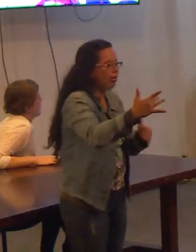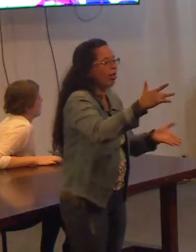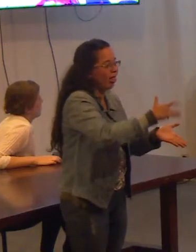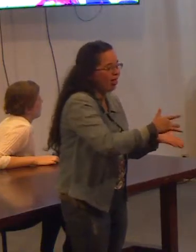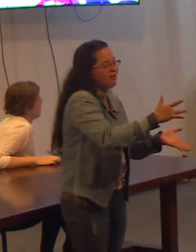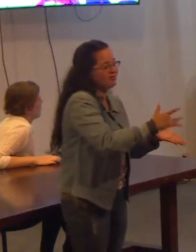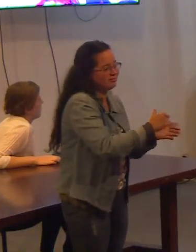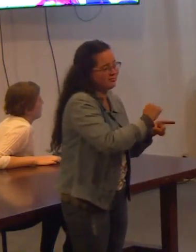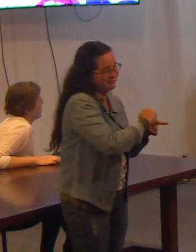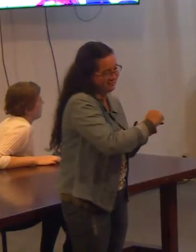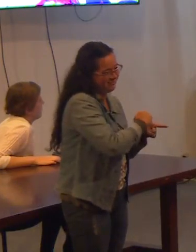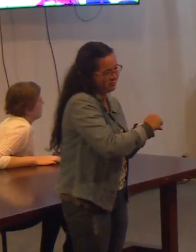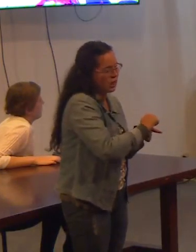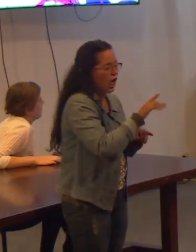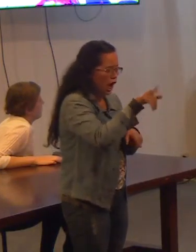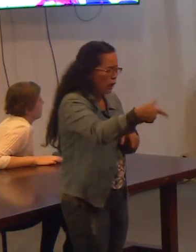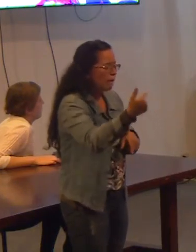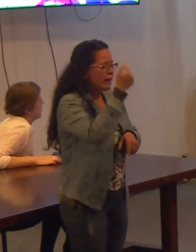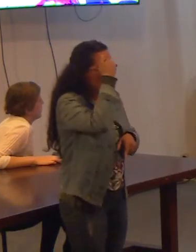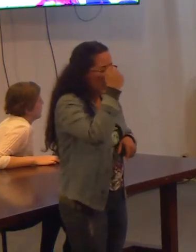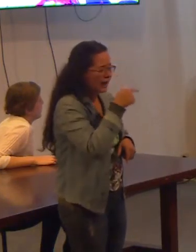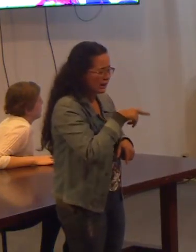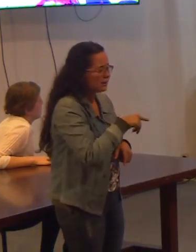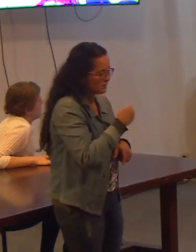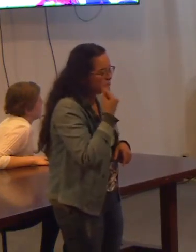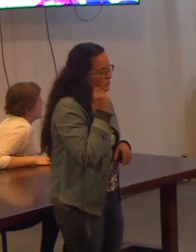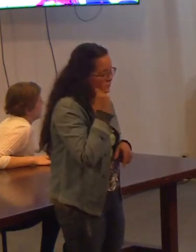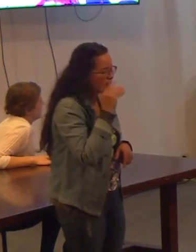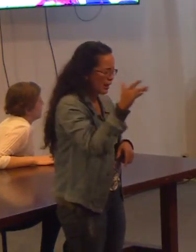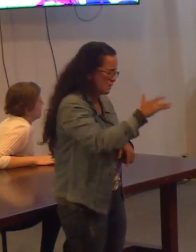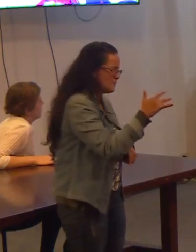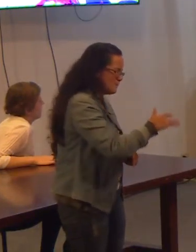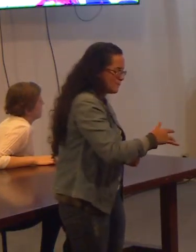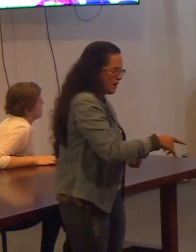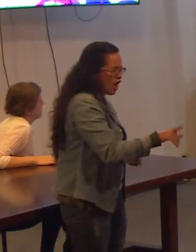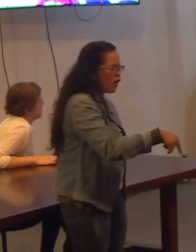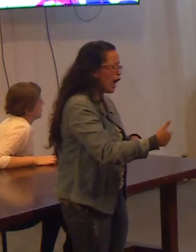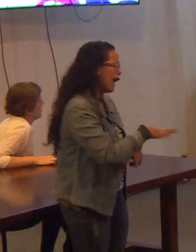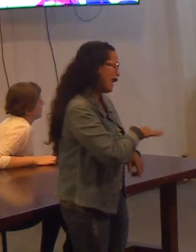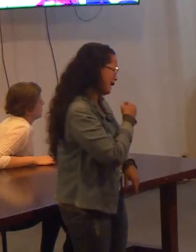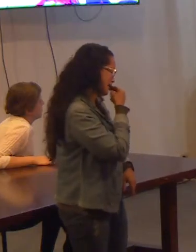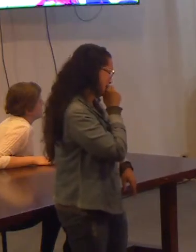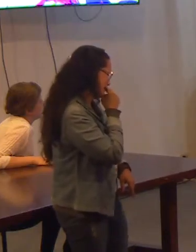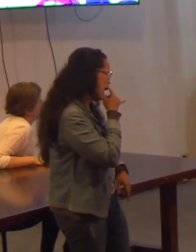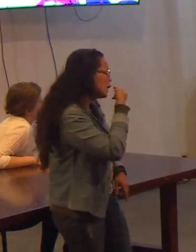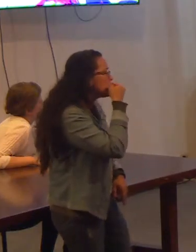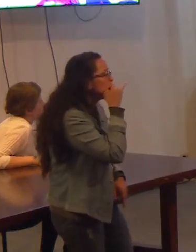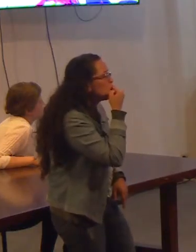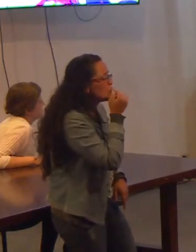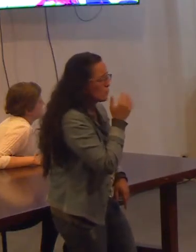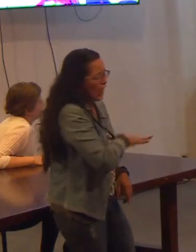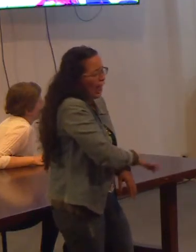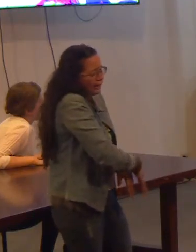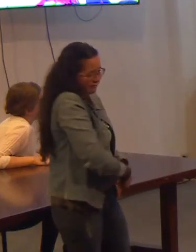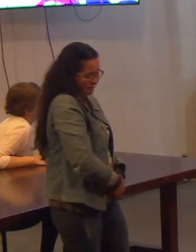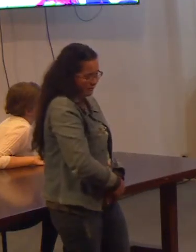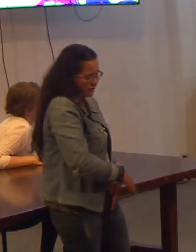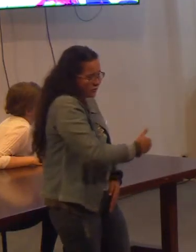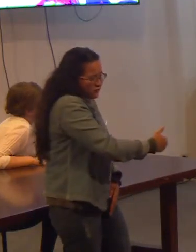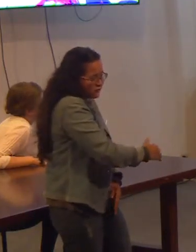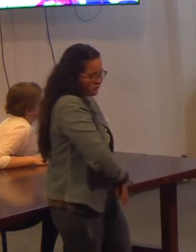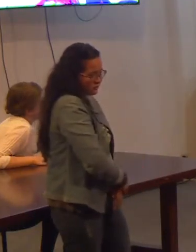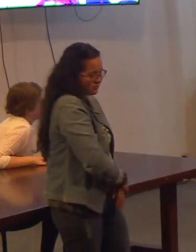pues infantilizan a estos adultos, los ven como niños. Entonces cuando nosotras fuimos a intervenir eran como no voy a hacer